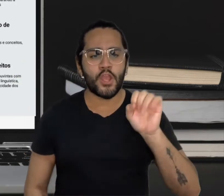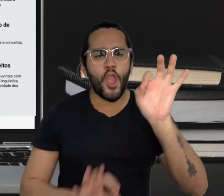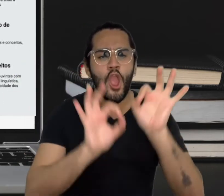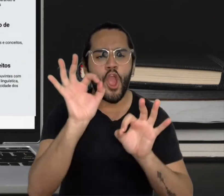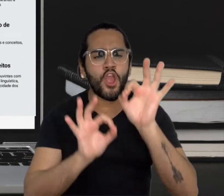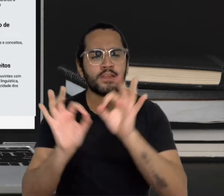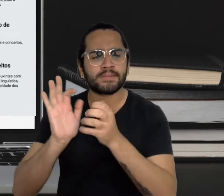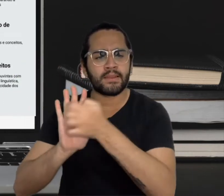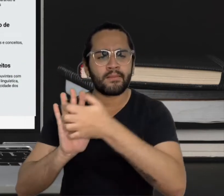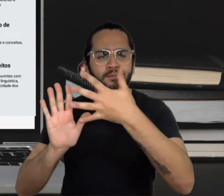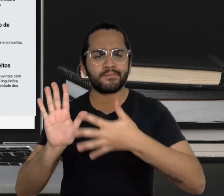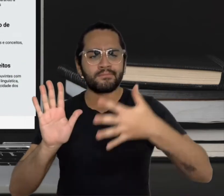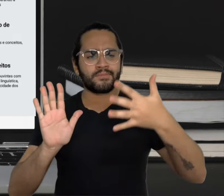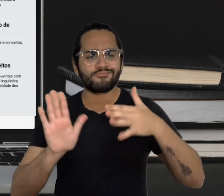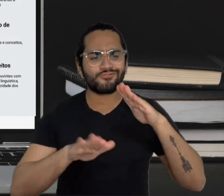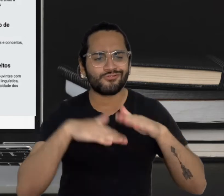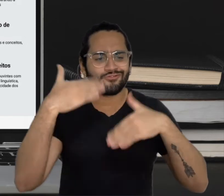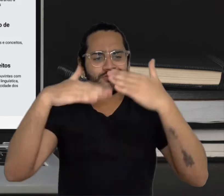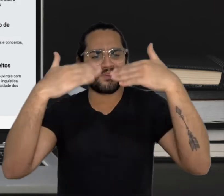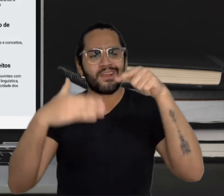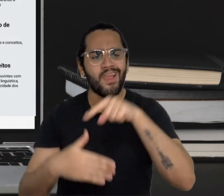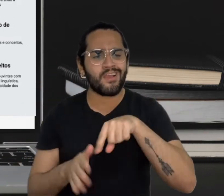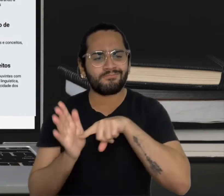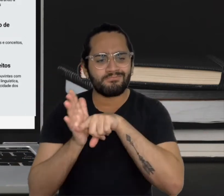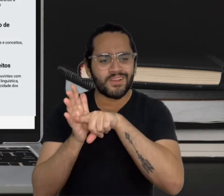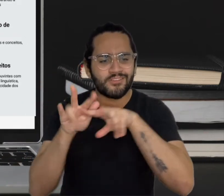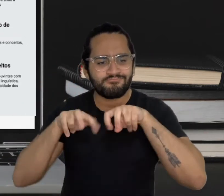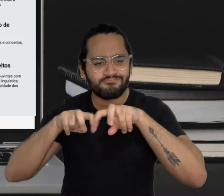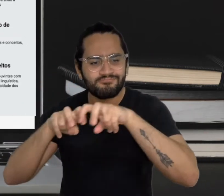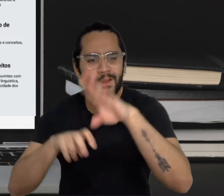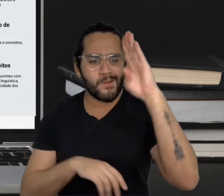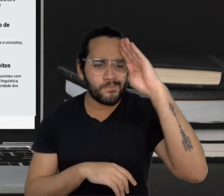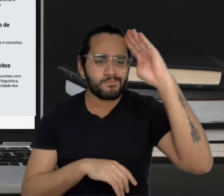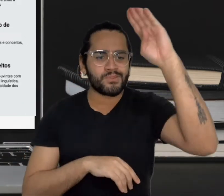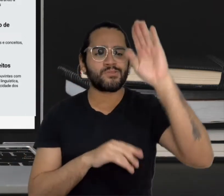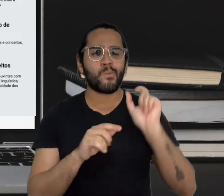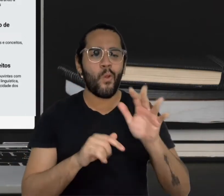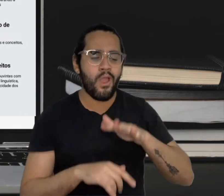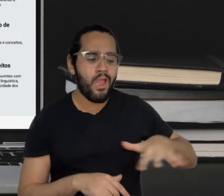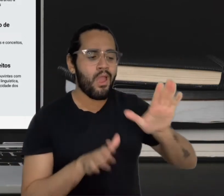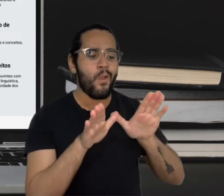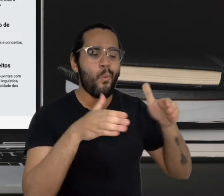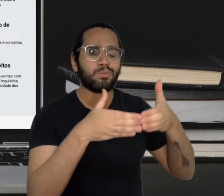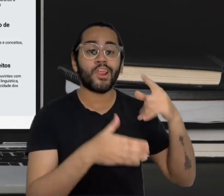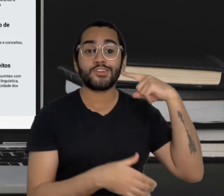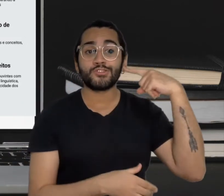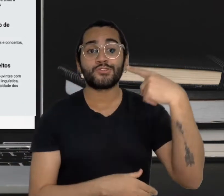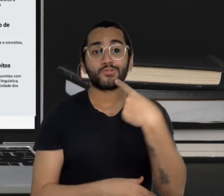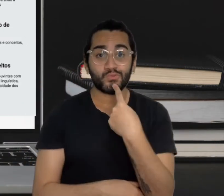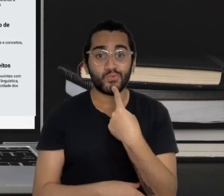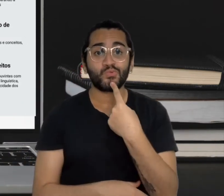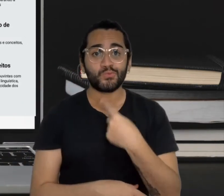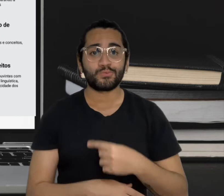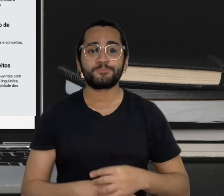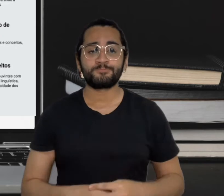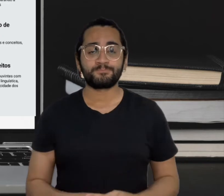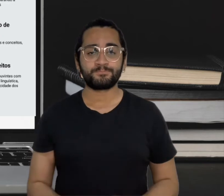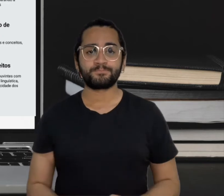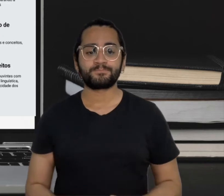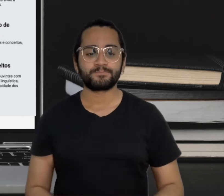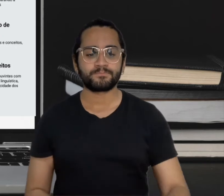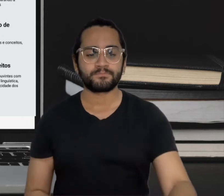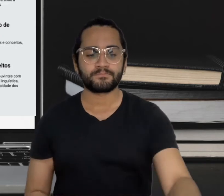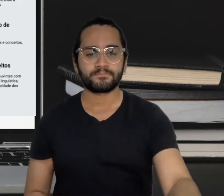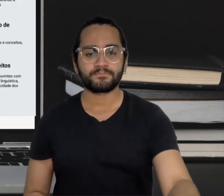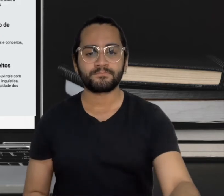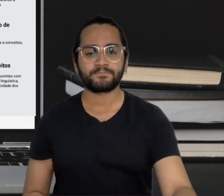a organização, né, deste e-book, considerando aí aquela sondagem inicial que nós fizemos junto com